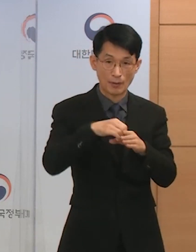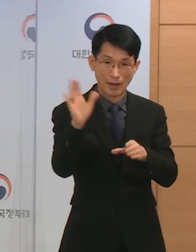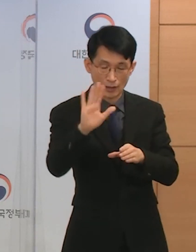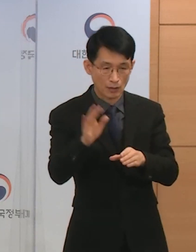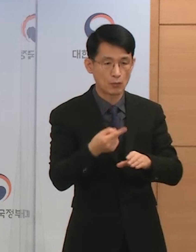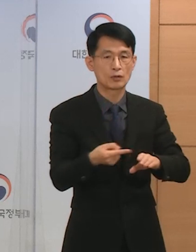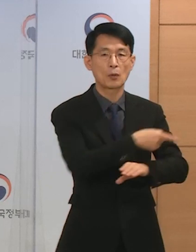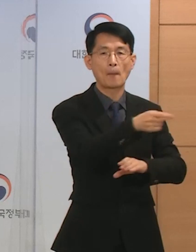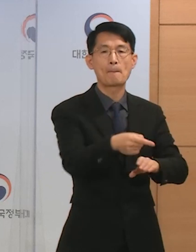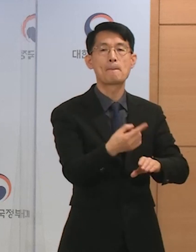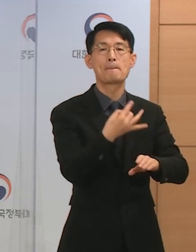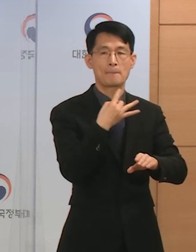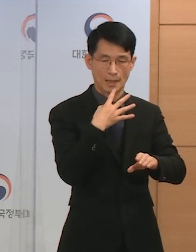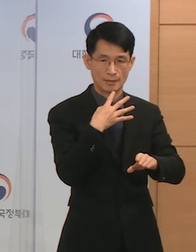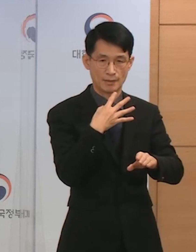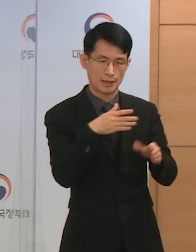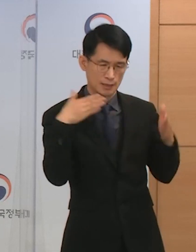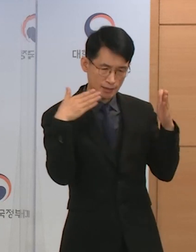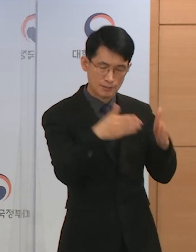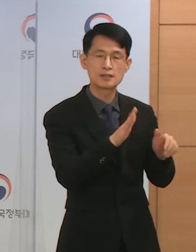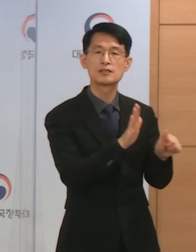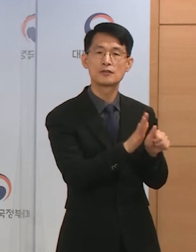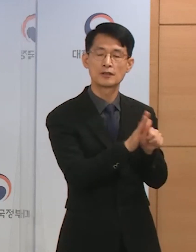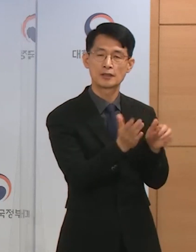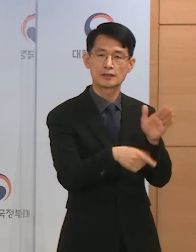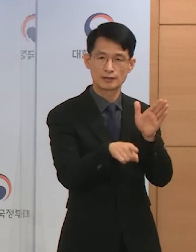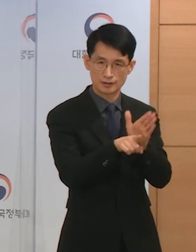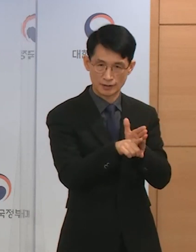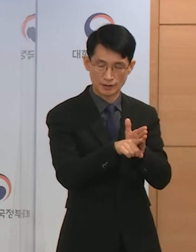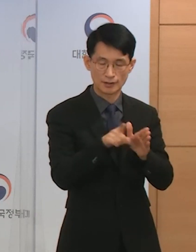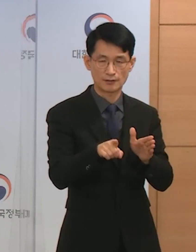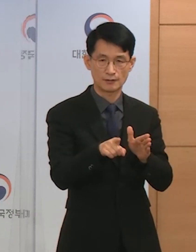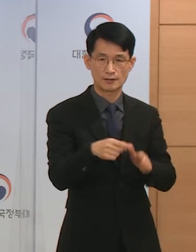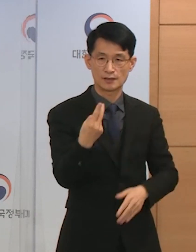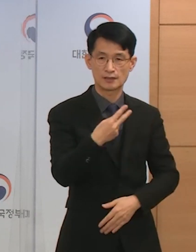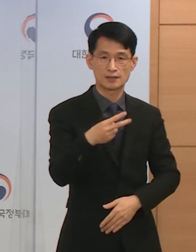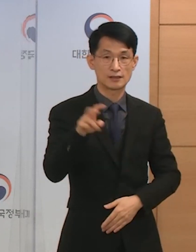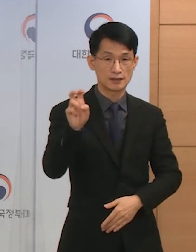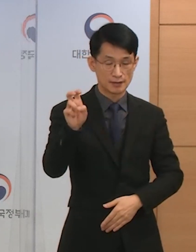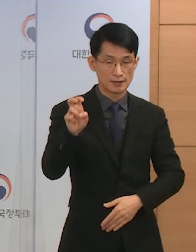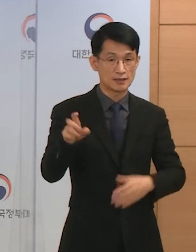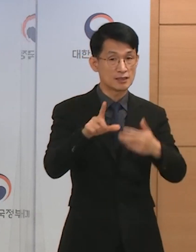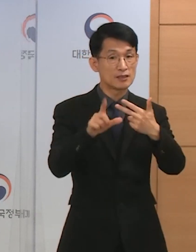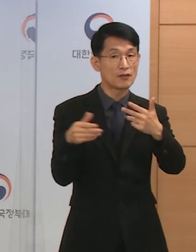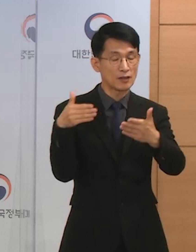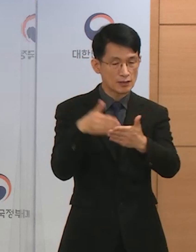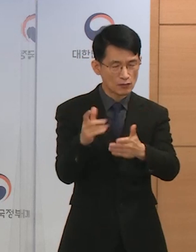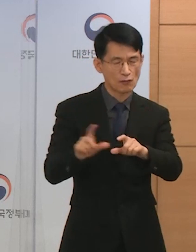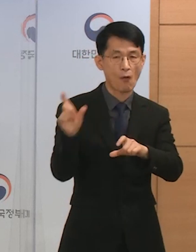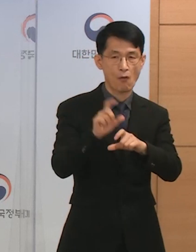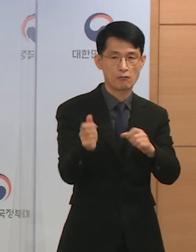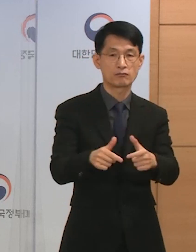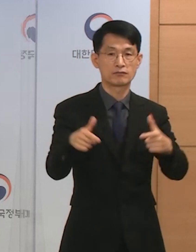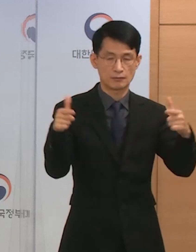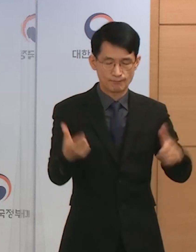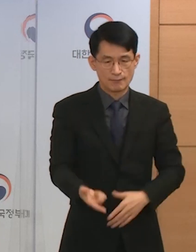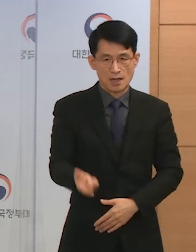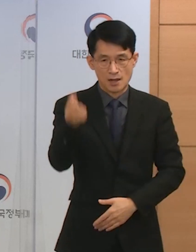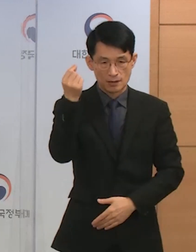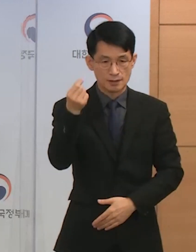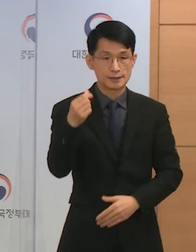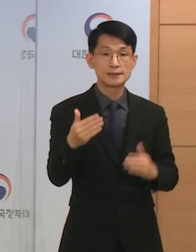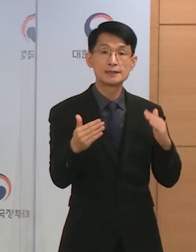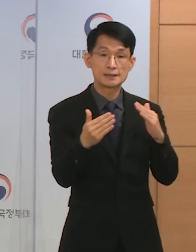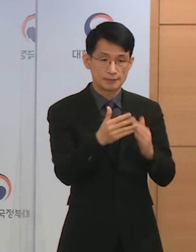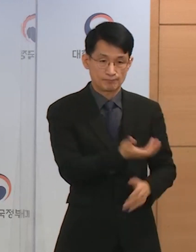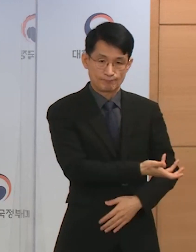않도록 2027년까지 매입 전세 임대주택 공급 물량을 확대하여 신속한